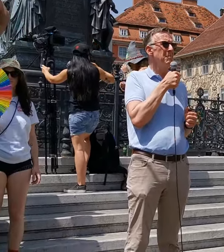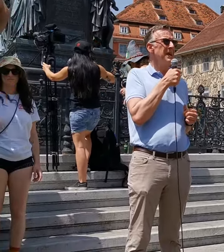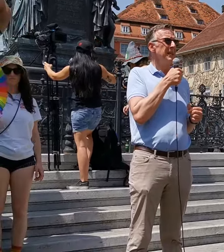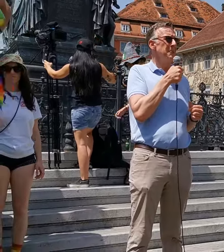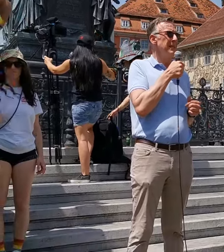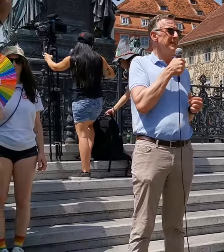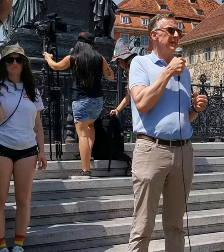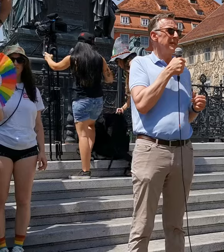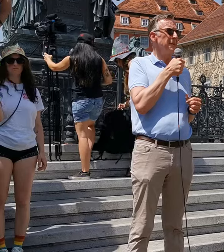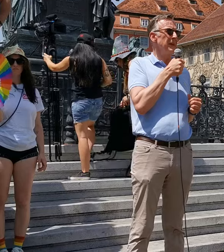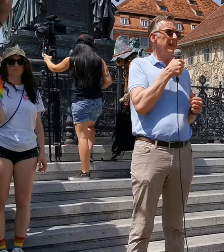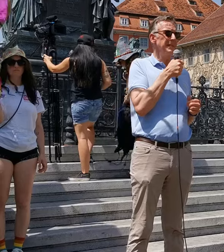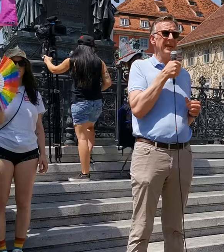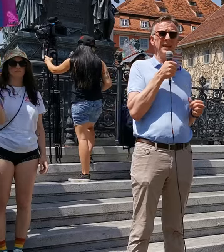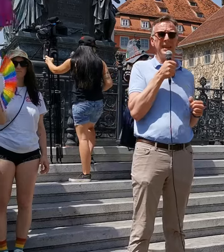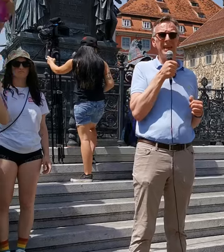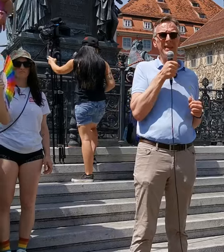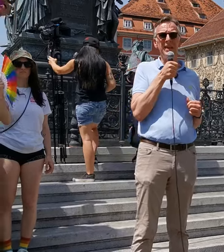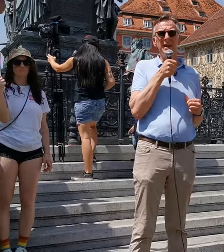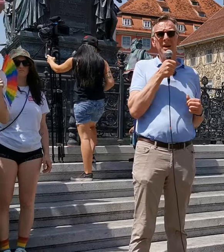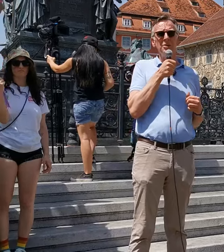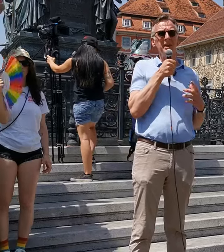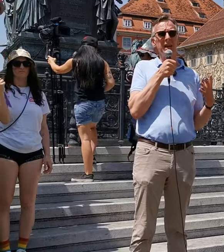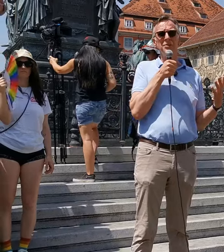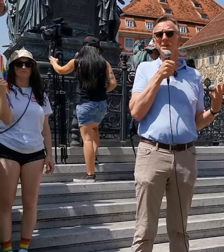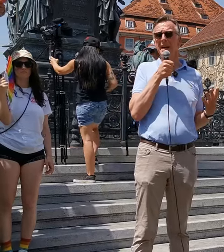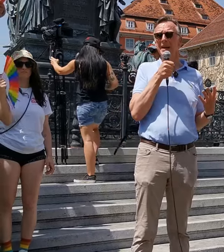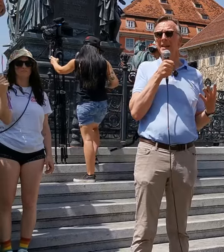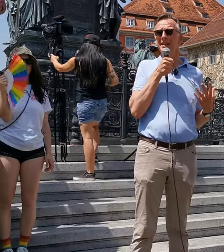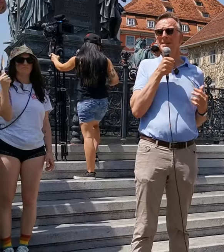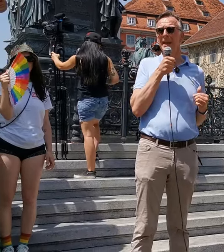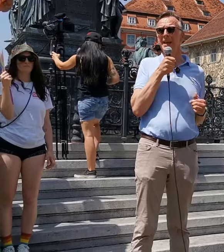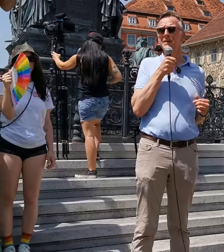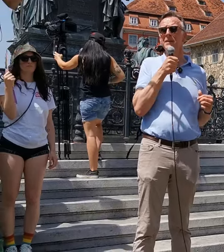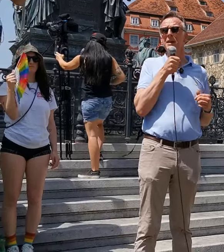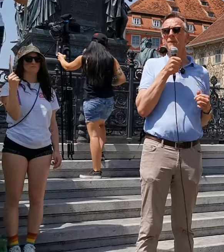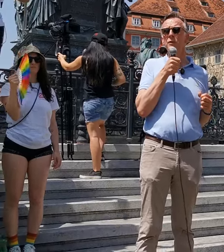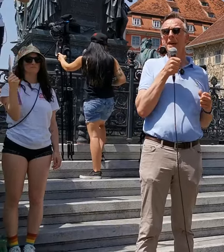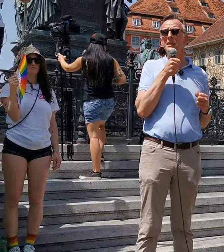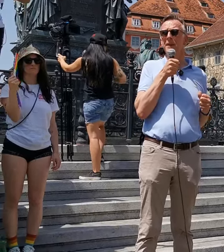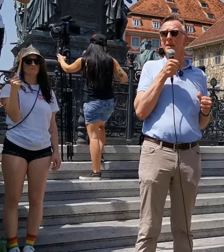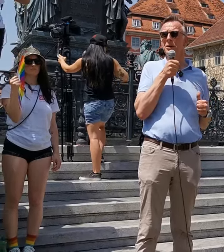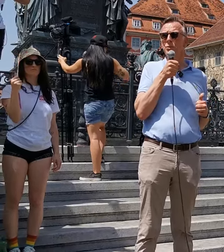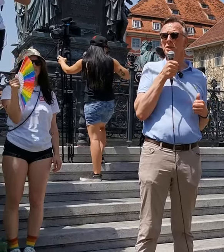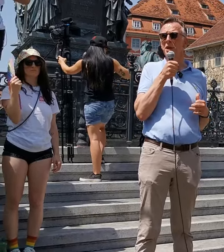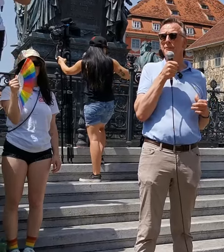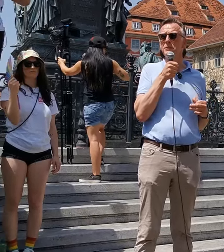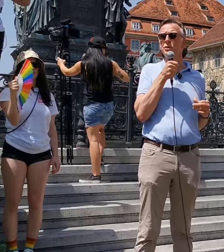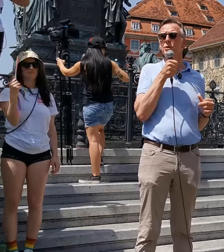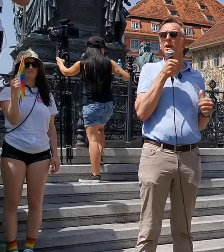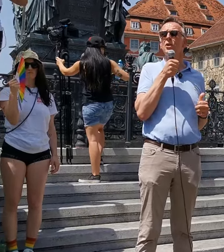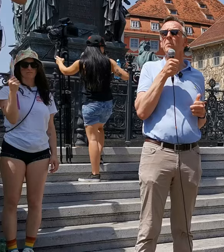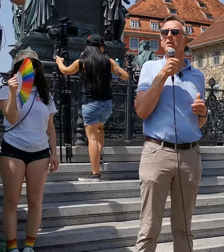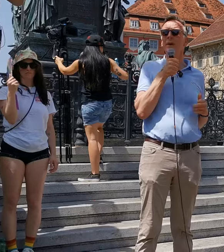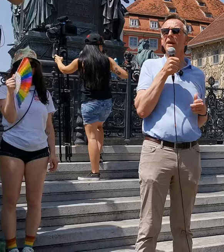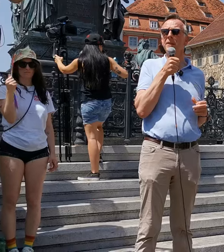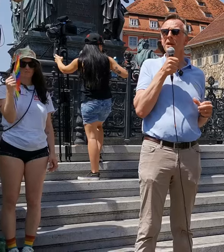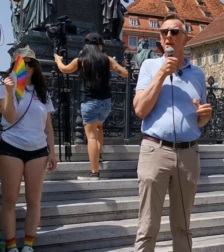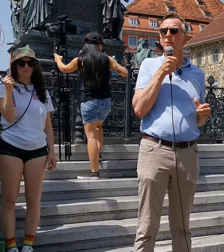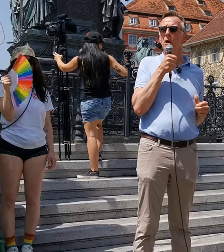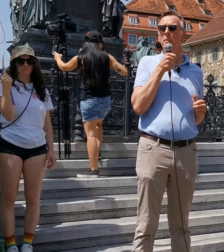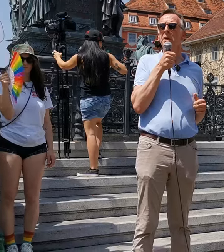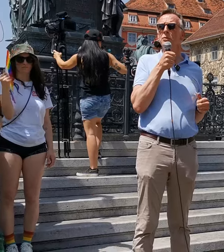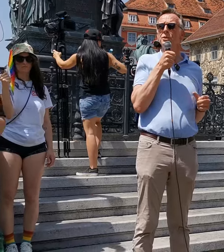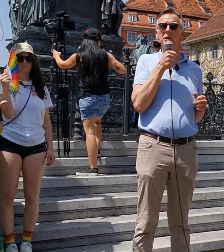Online-Gedenkmöglichkeit geben, damit das nicht in Vergessenheit gerät. Und ich kann nur sagen, in einer Zeit, wo weltweit Errungenschaften zurückgenommen